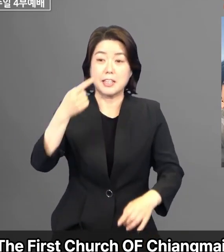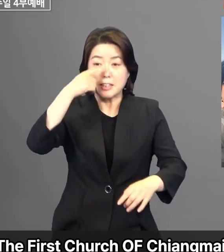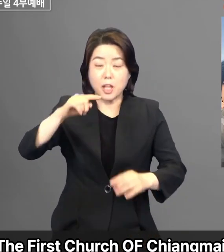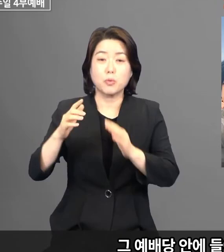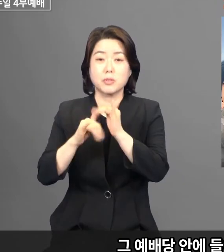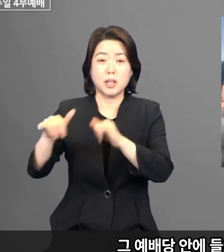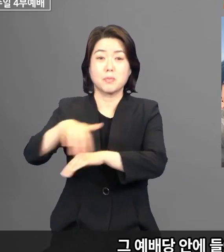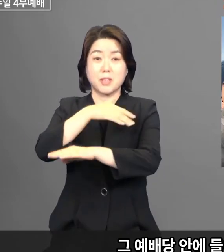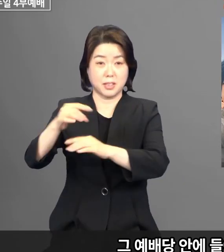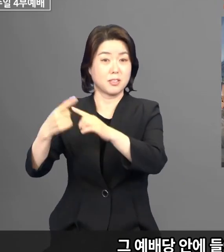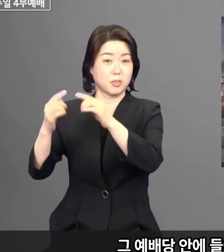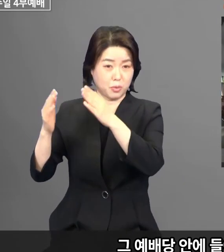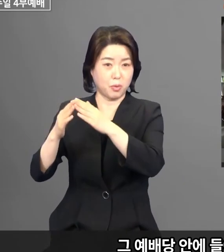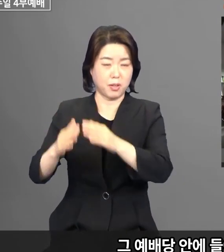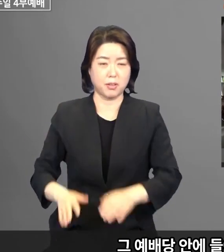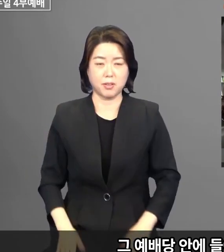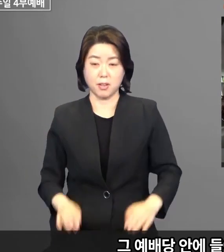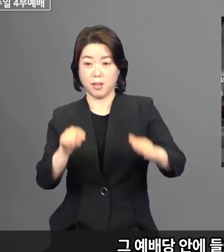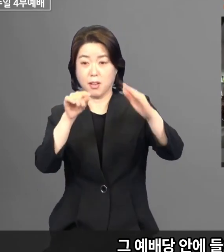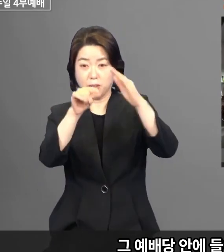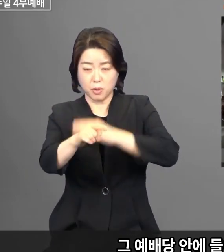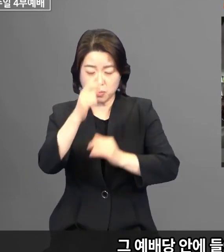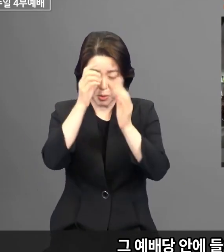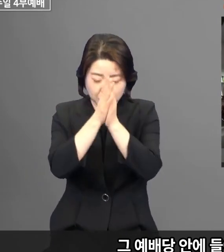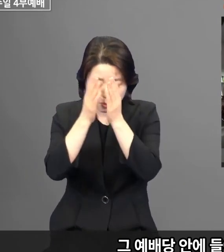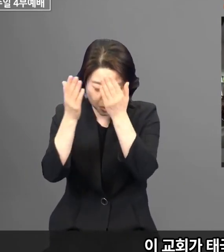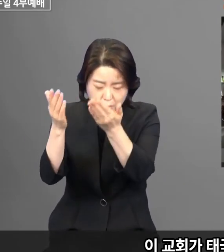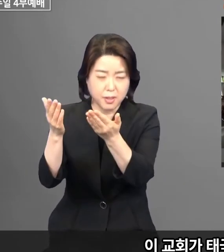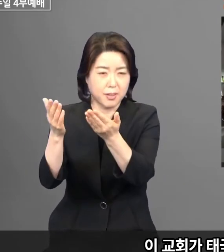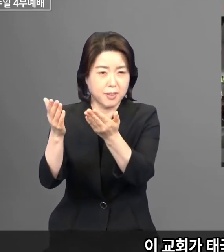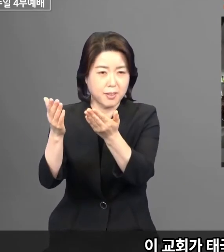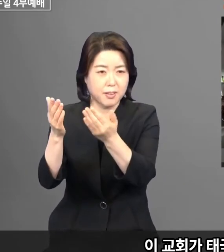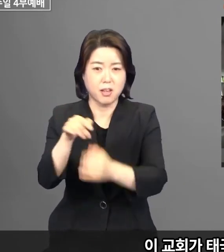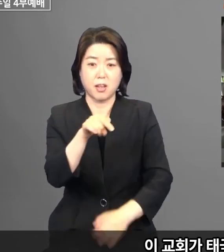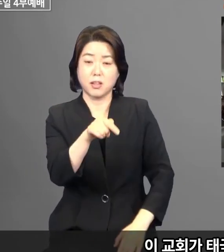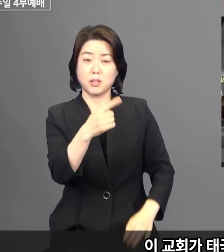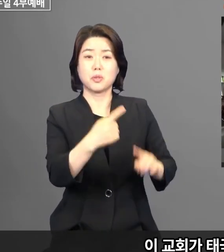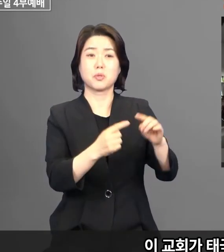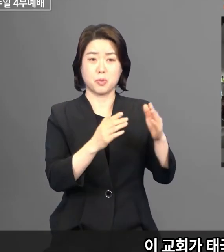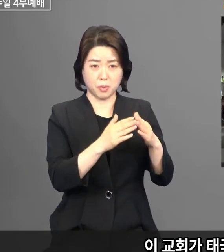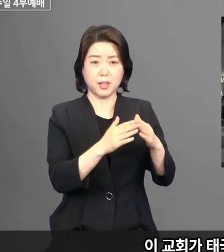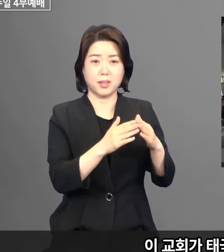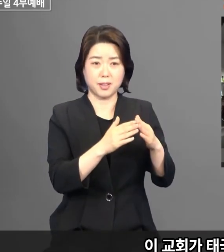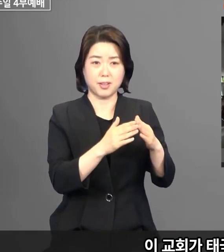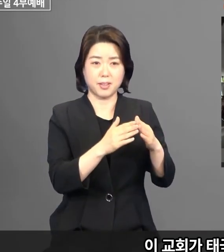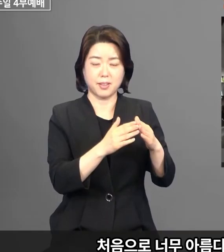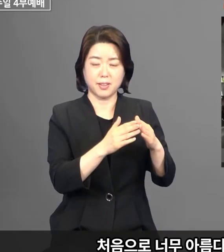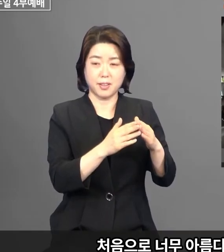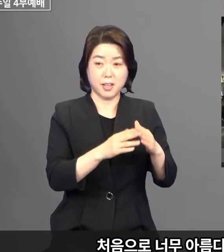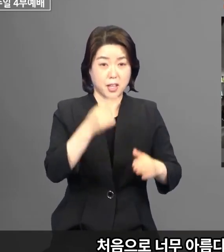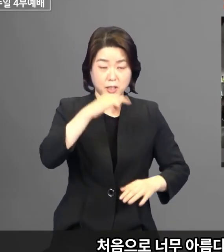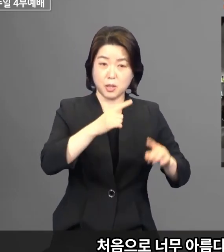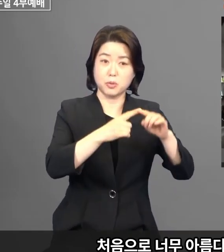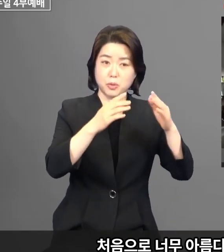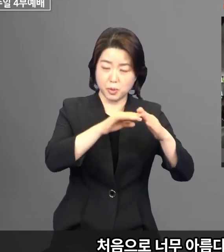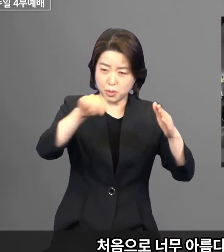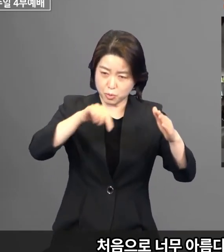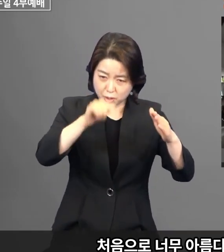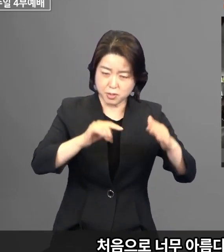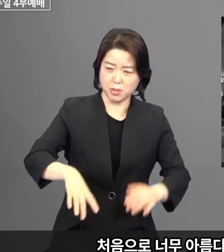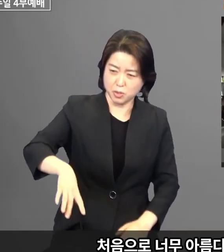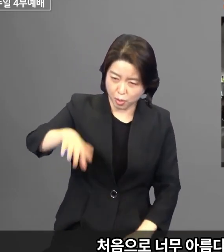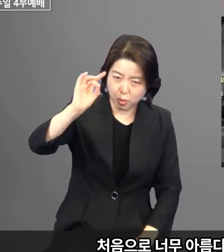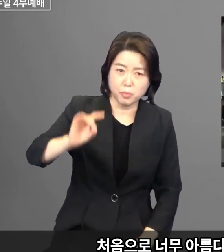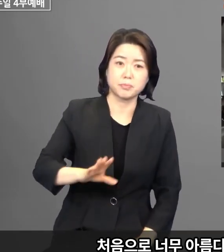교회였습니다. 그 예배당 안에 들어가서 기도하는데 이 교회가 태국 교회 중에서 처음으로